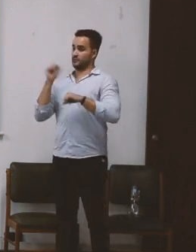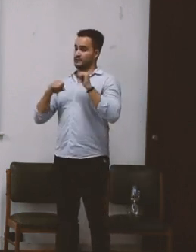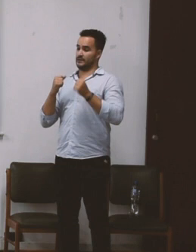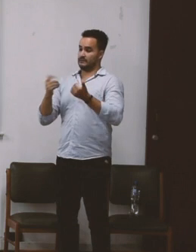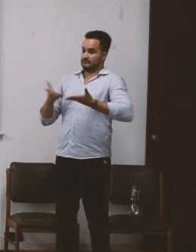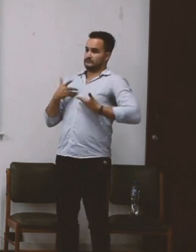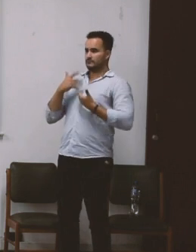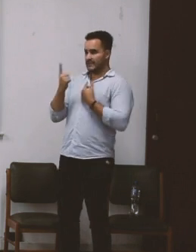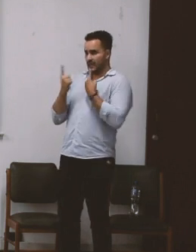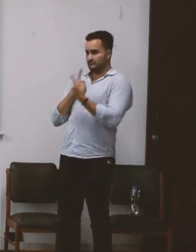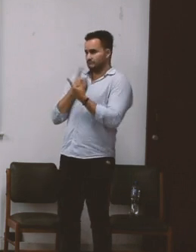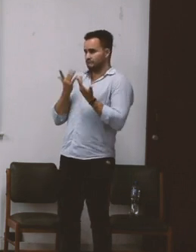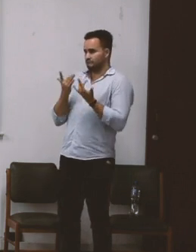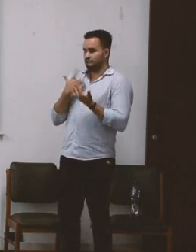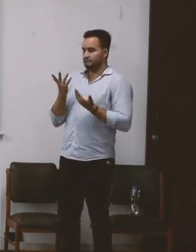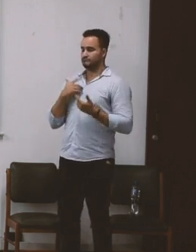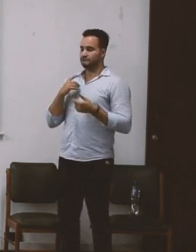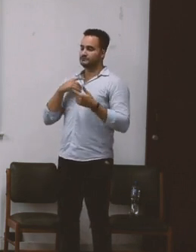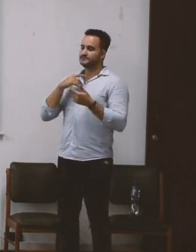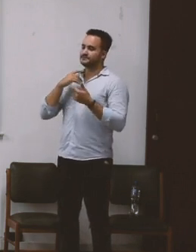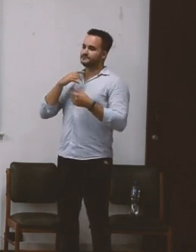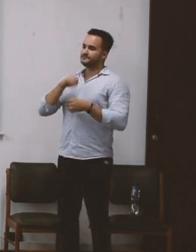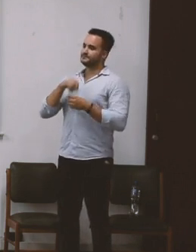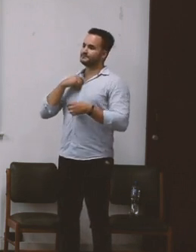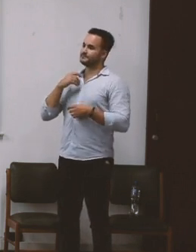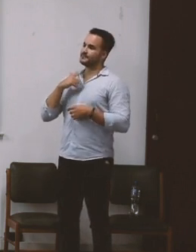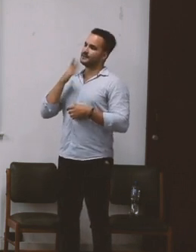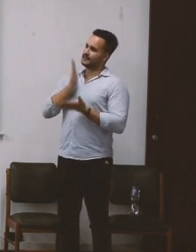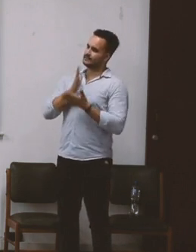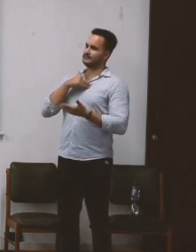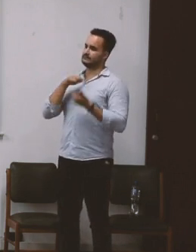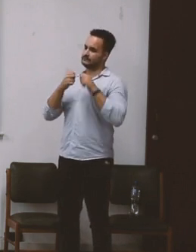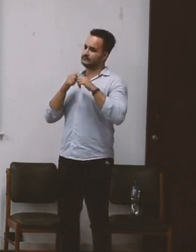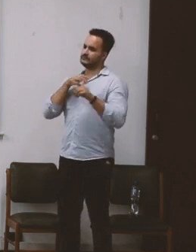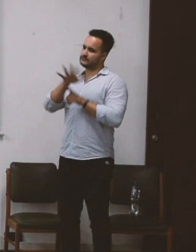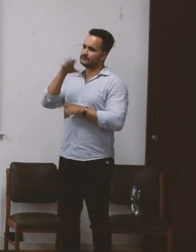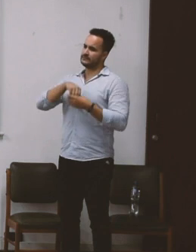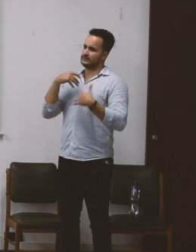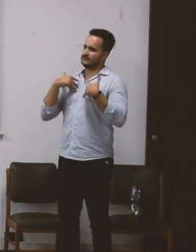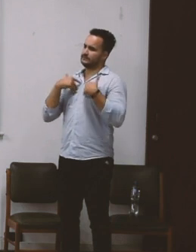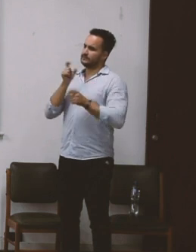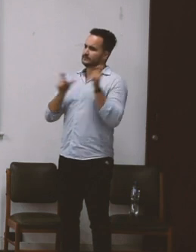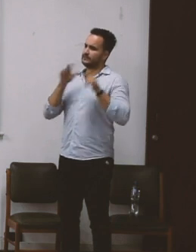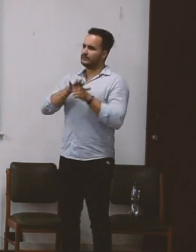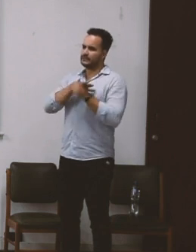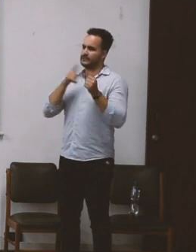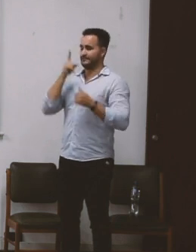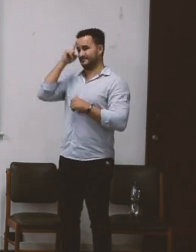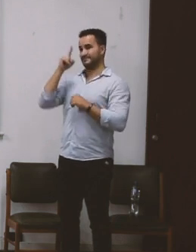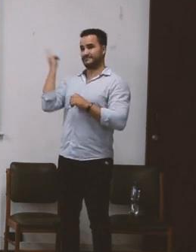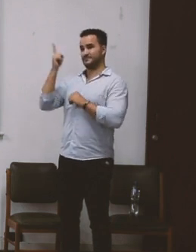bienestar. Lo que resulta cruel, trágico o inconveniente es el desgaste de la propia